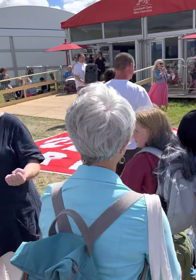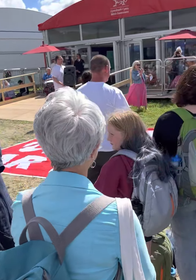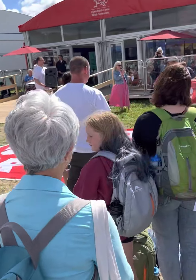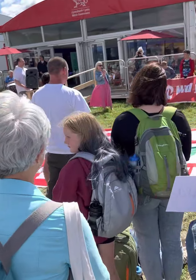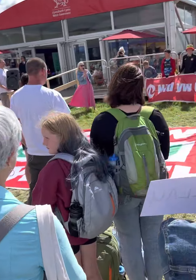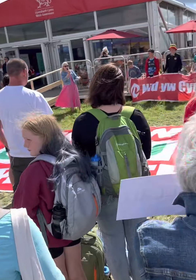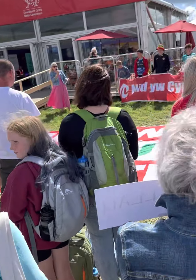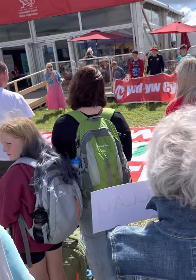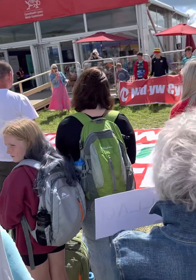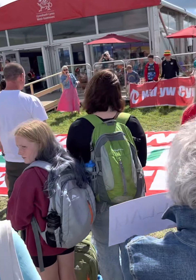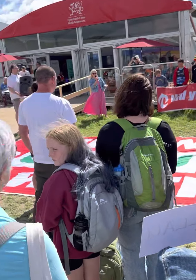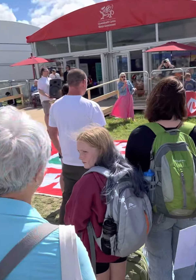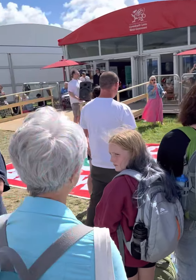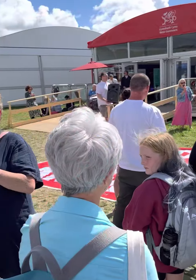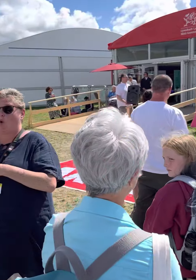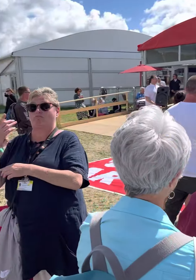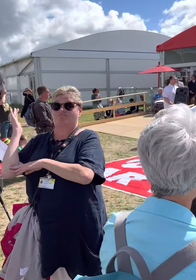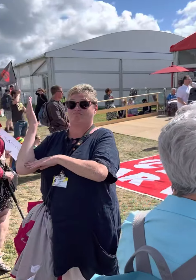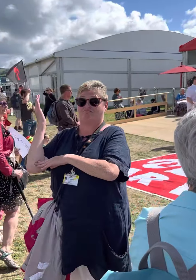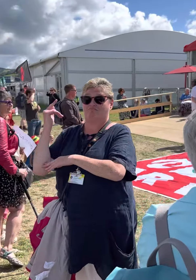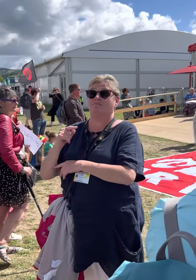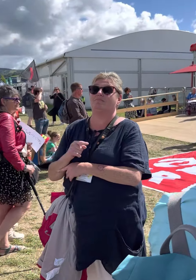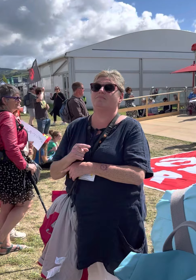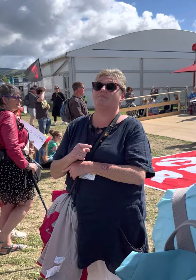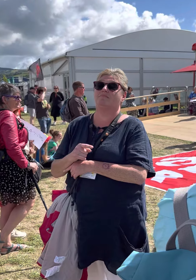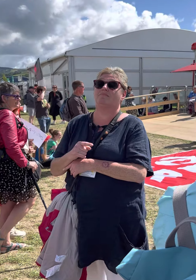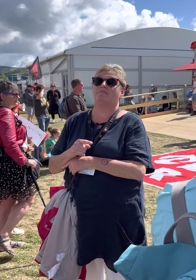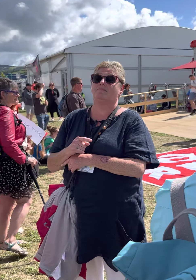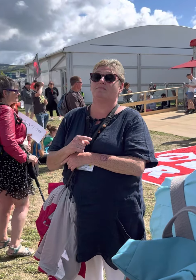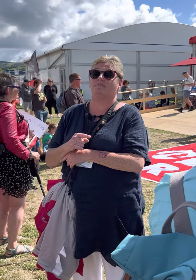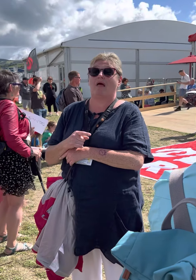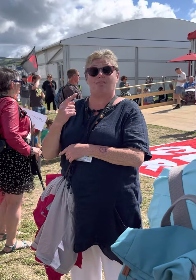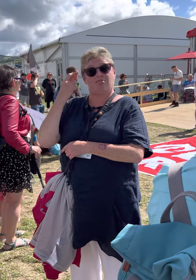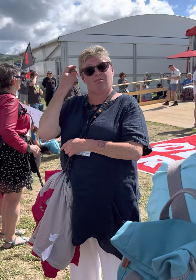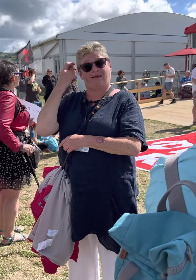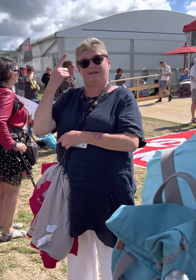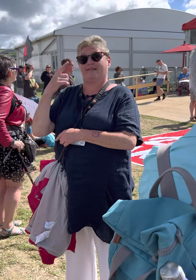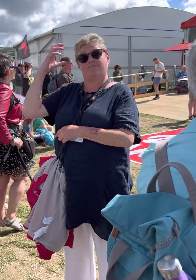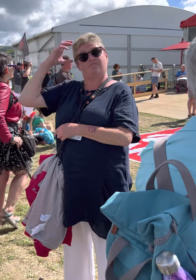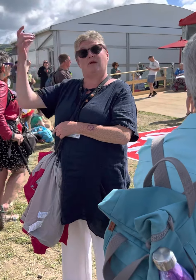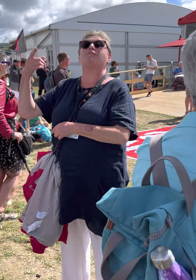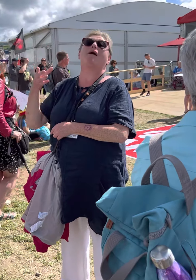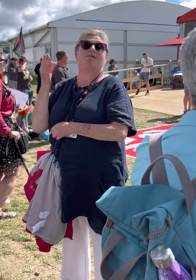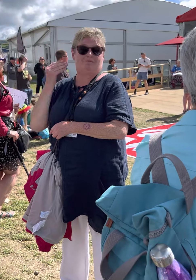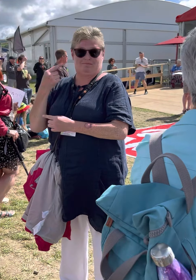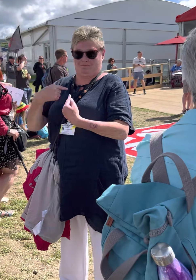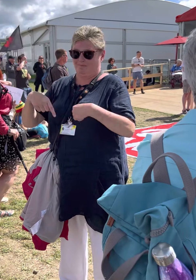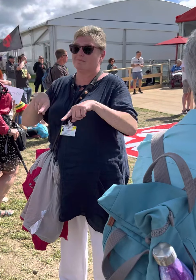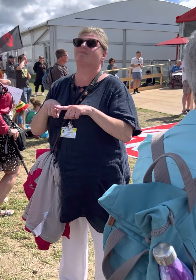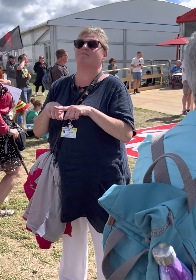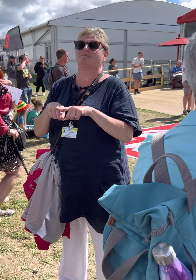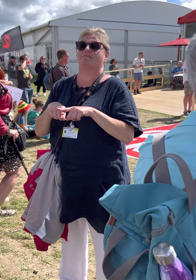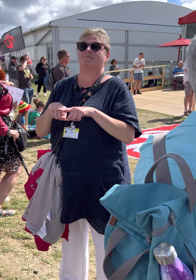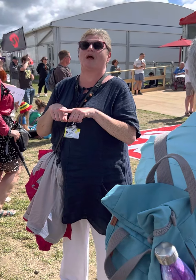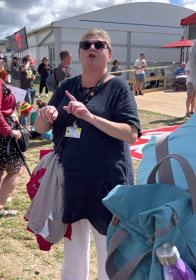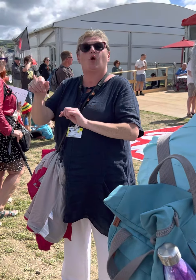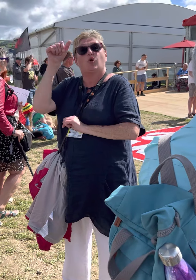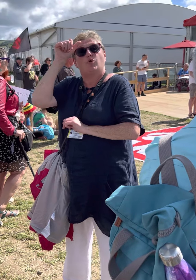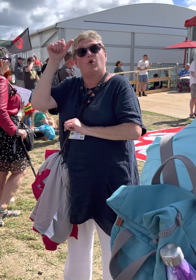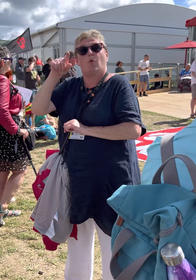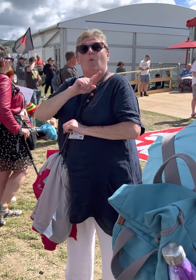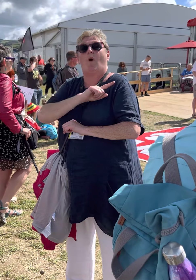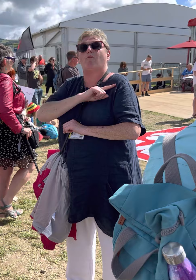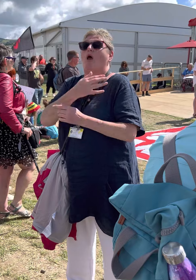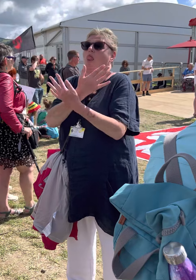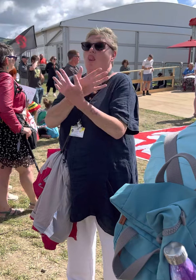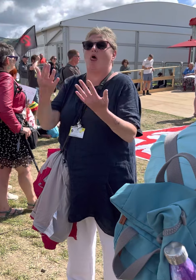fyna gan Mary a phob un o'n siaradwyr. A fi'n meddwl bod y Llywodraeth yn gwrando arno ni, a byddwch chi'n gwybod hynny achos bydd